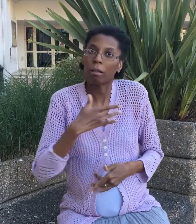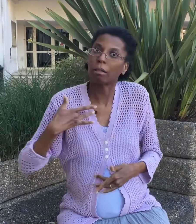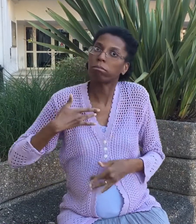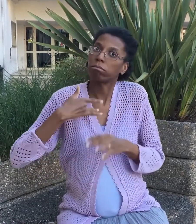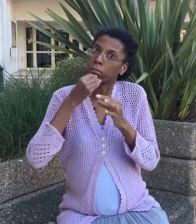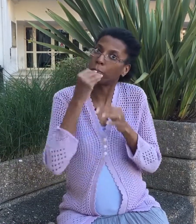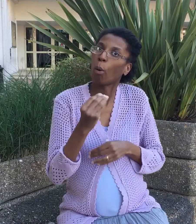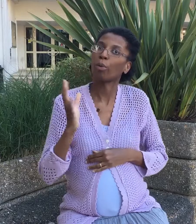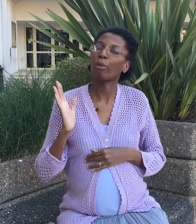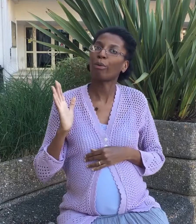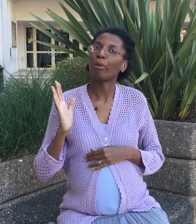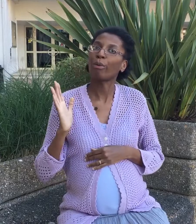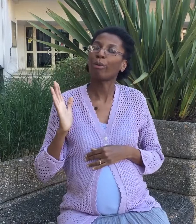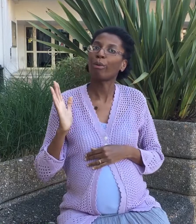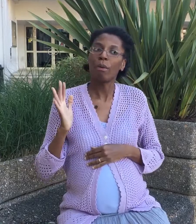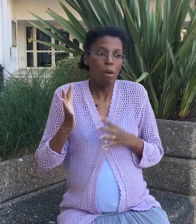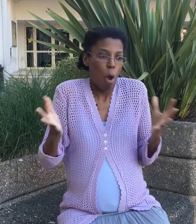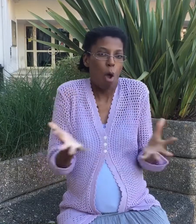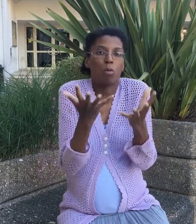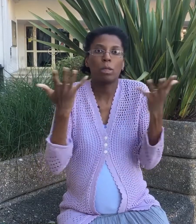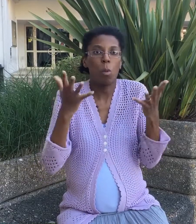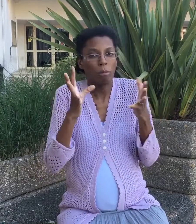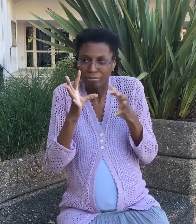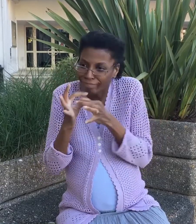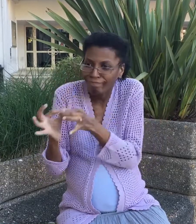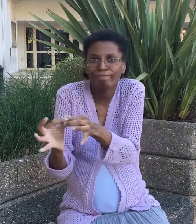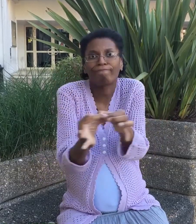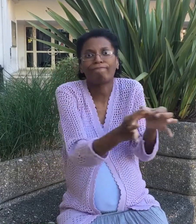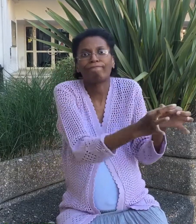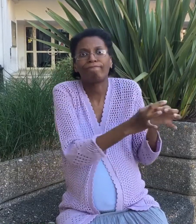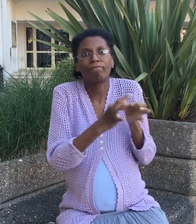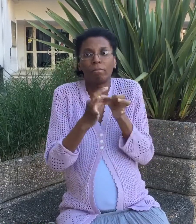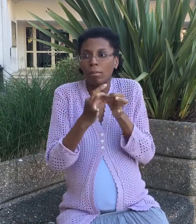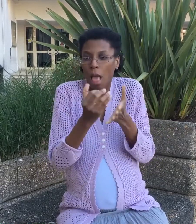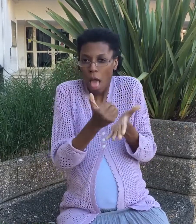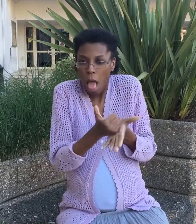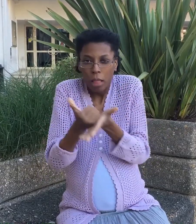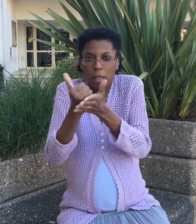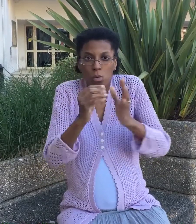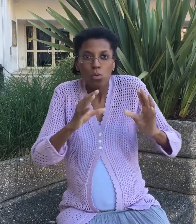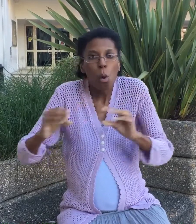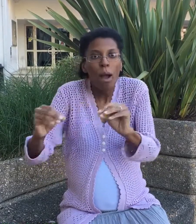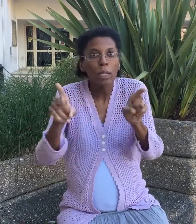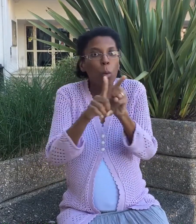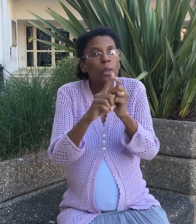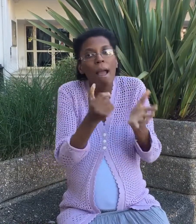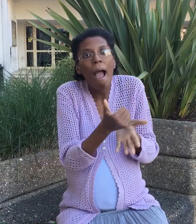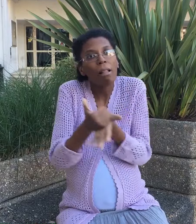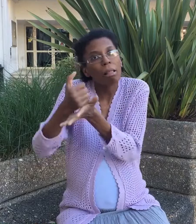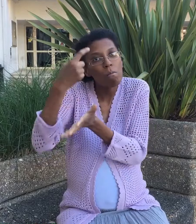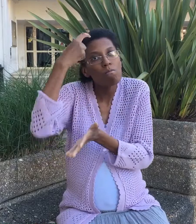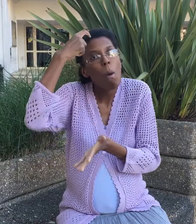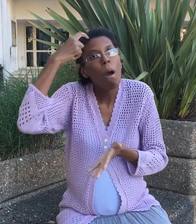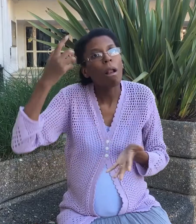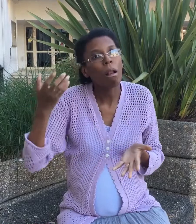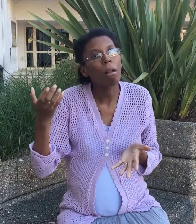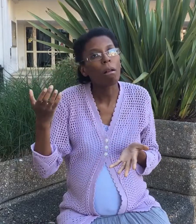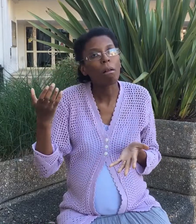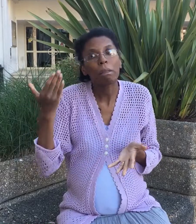sain et a fait preuve d'un esprit de solidarité, de soutien pratique et